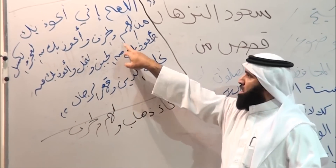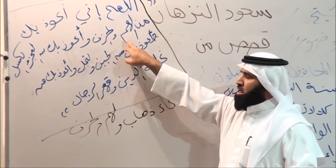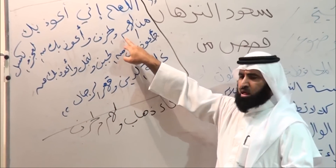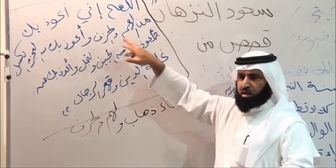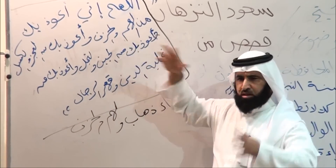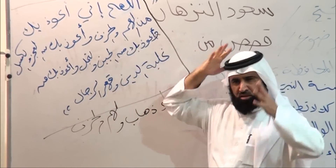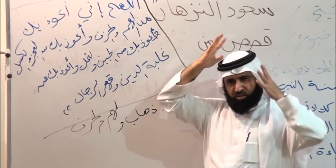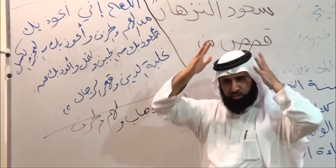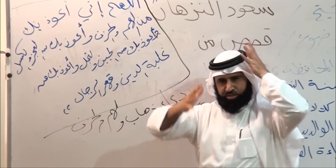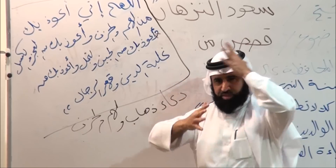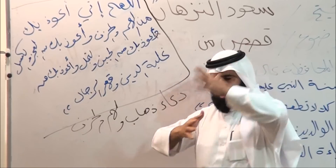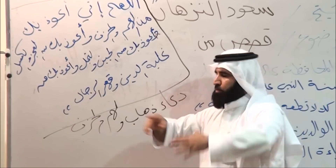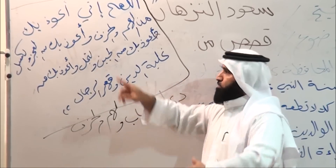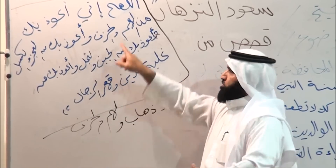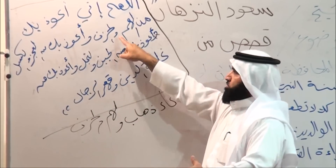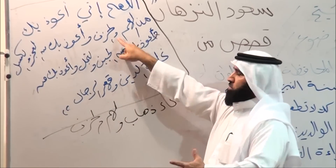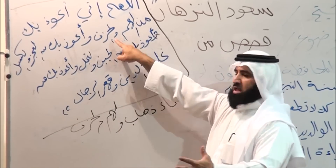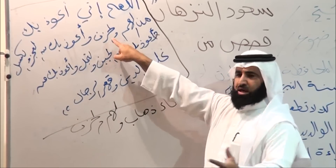قال النبي له: أحفظتها؟